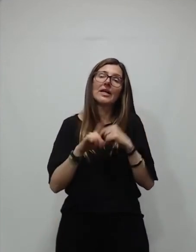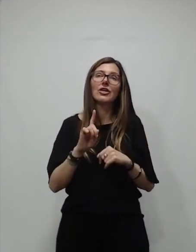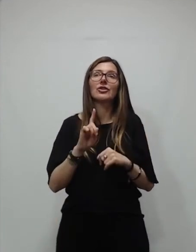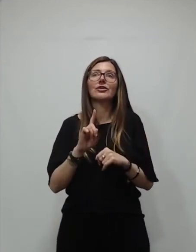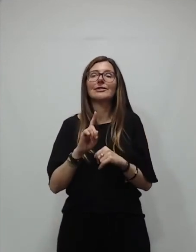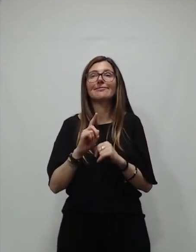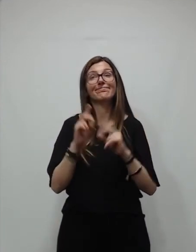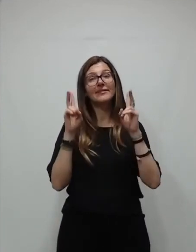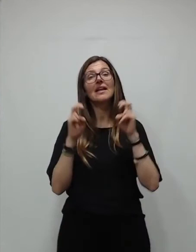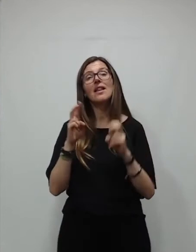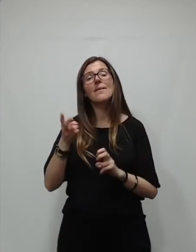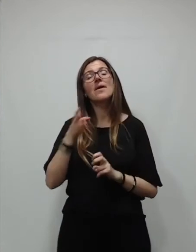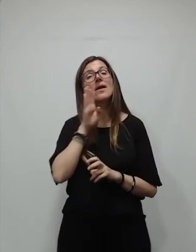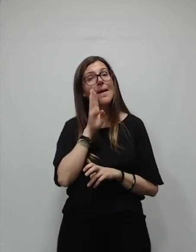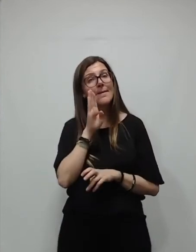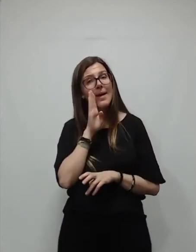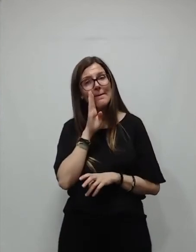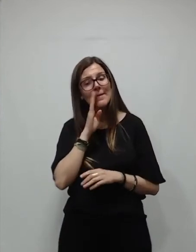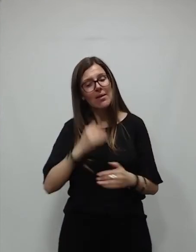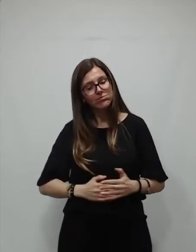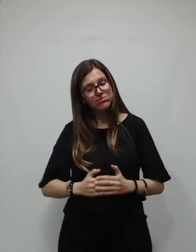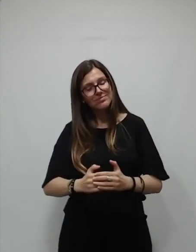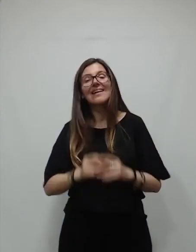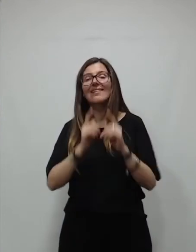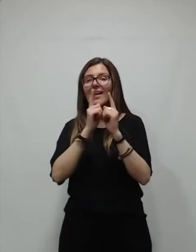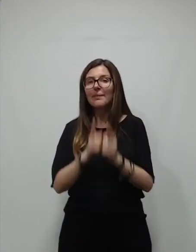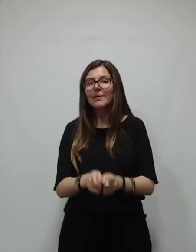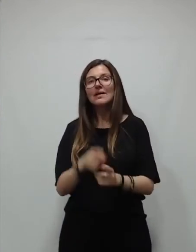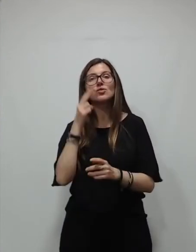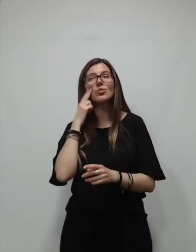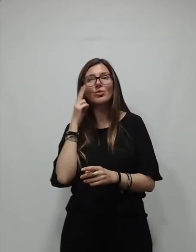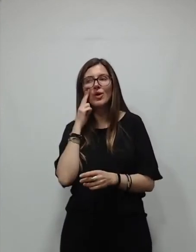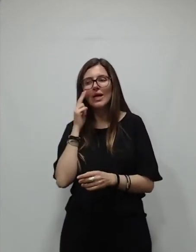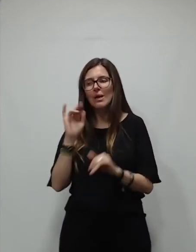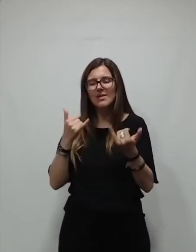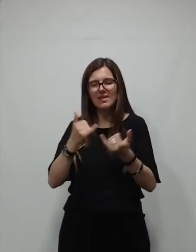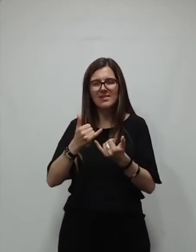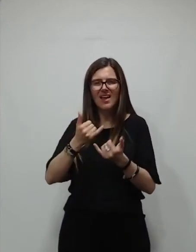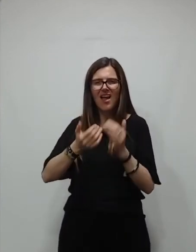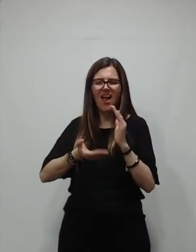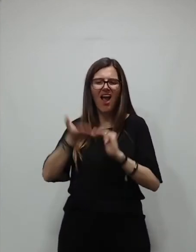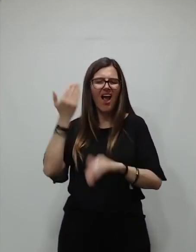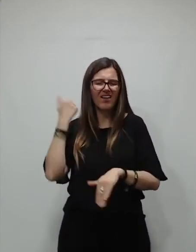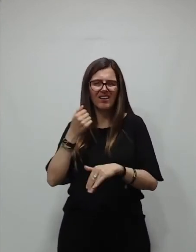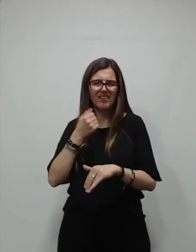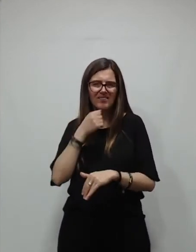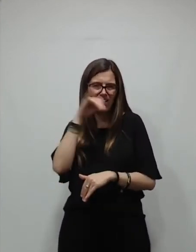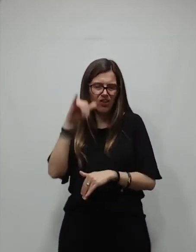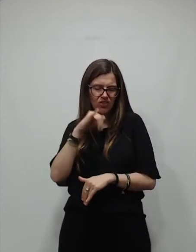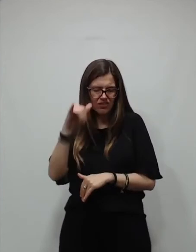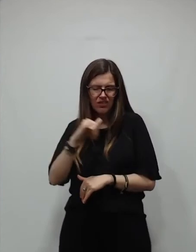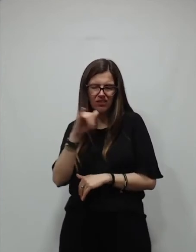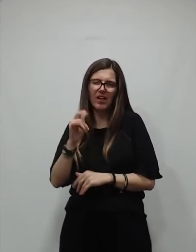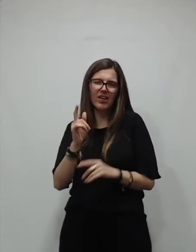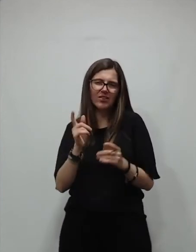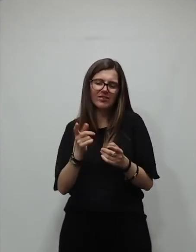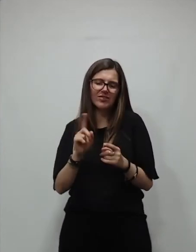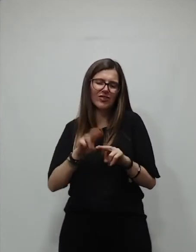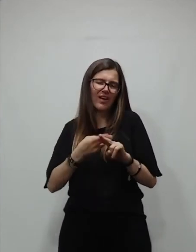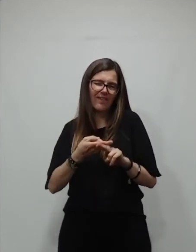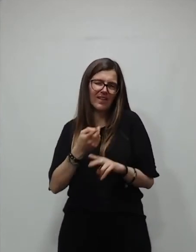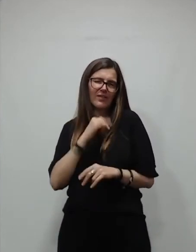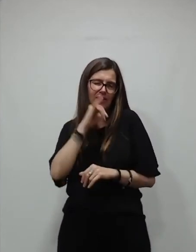decir algo del evento. Yo no tengo idea si nos van a dar alguna indicación. Bueno, sí, dice centro de